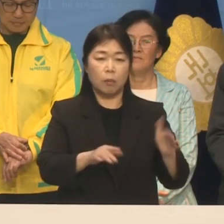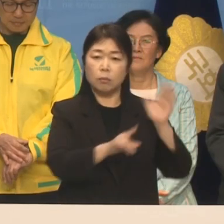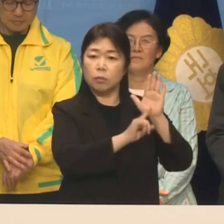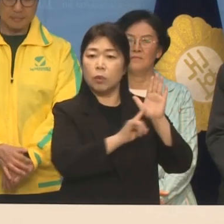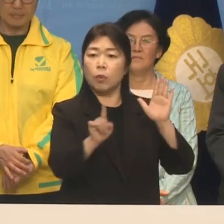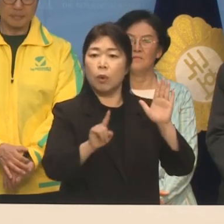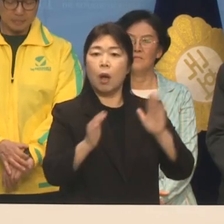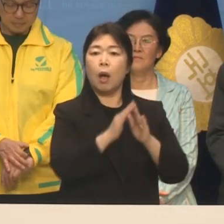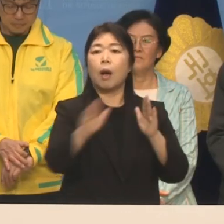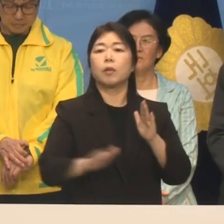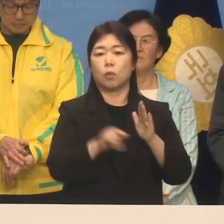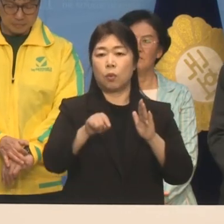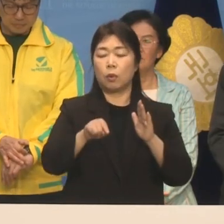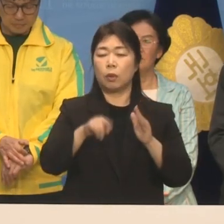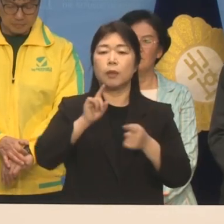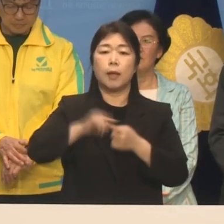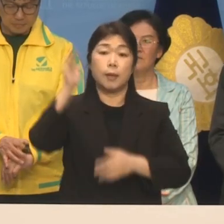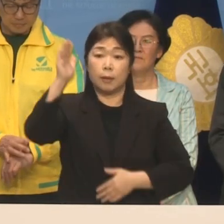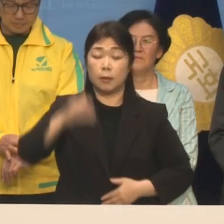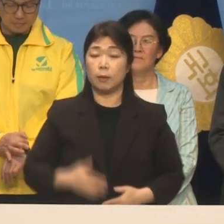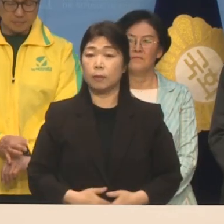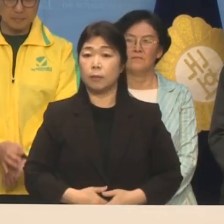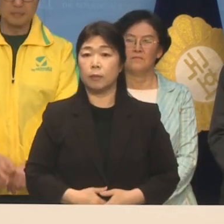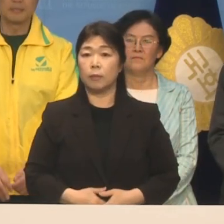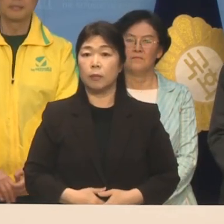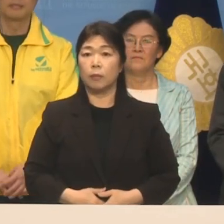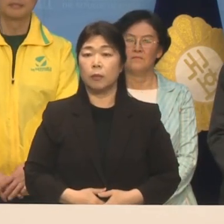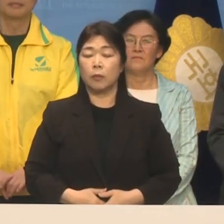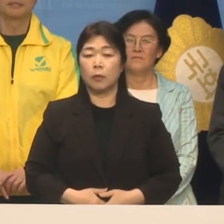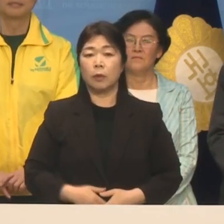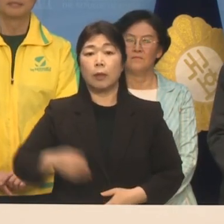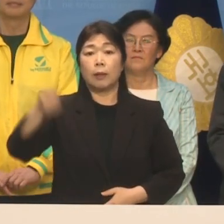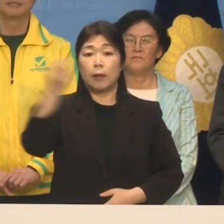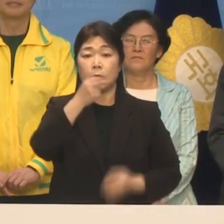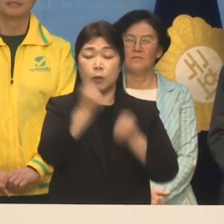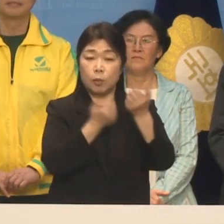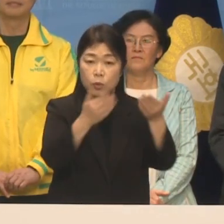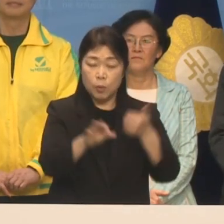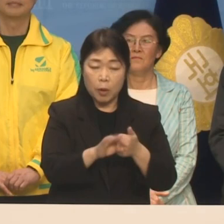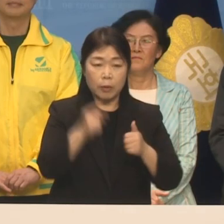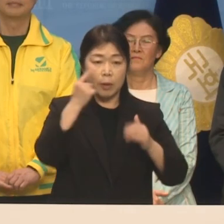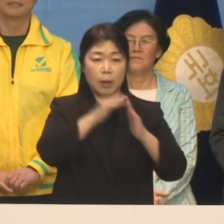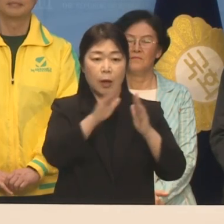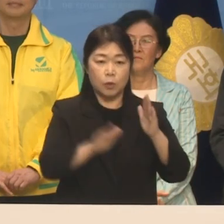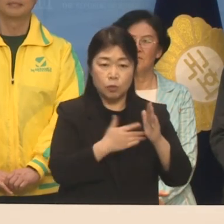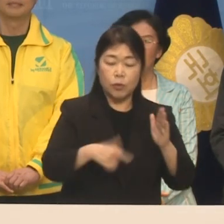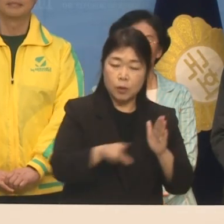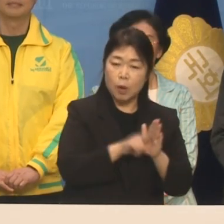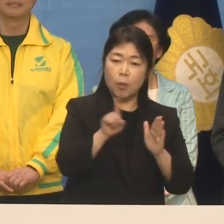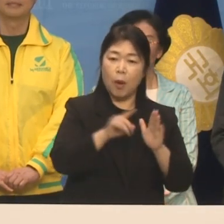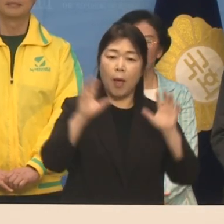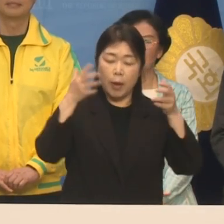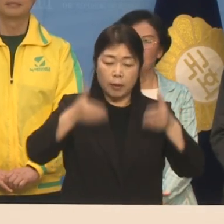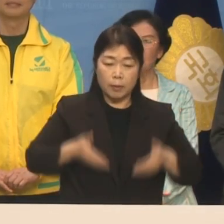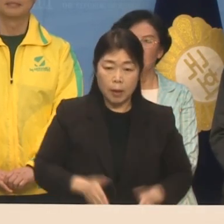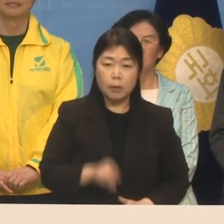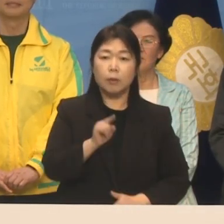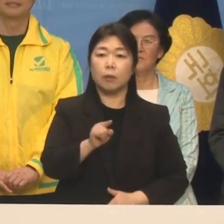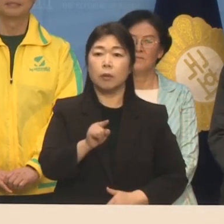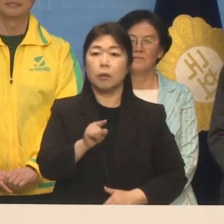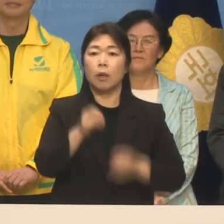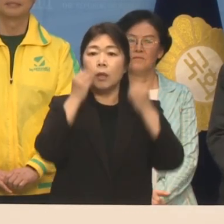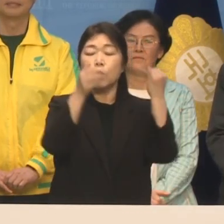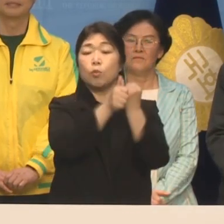가족 정책입니다. 그리고 다시 말해서 어떤 정책이냐면 아이를 낳는